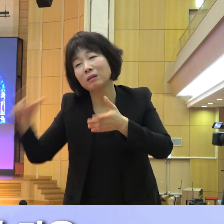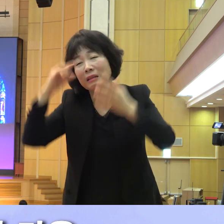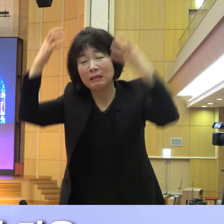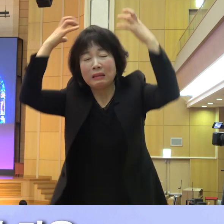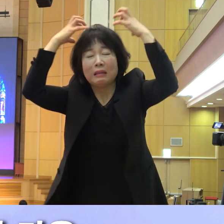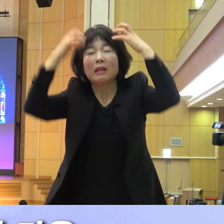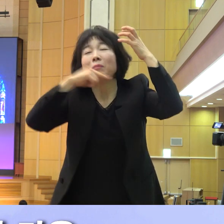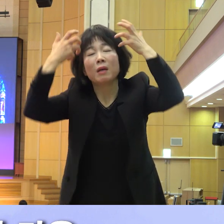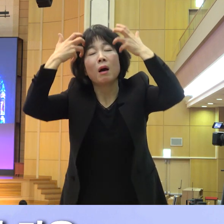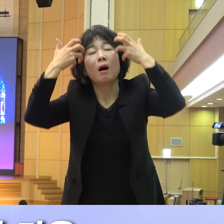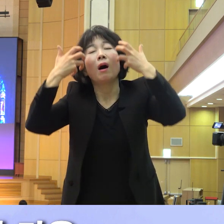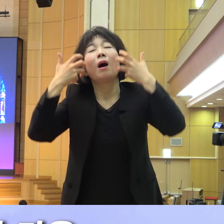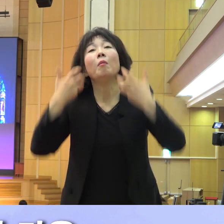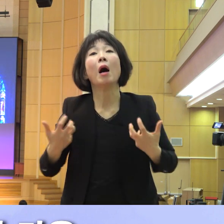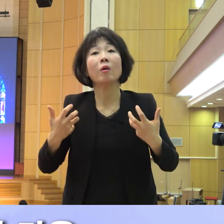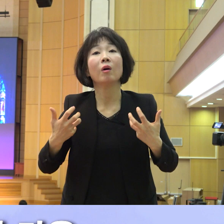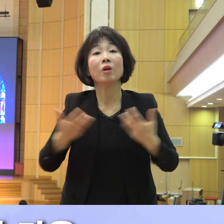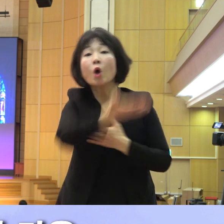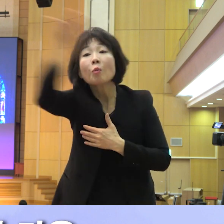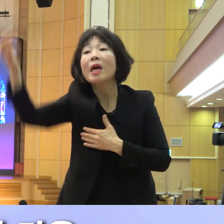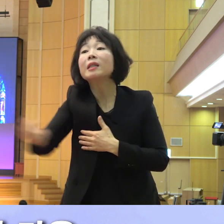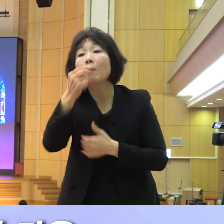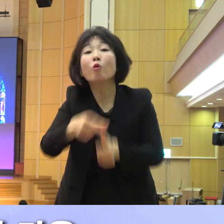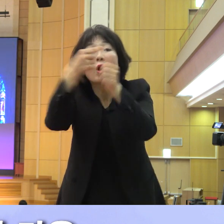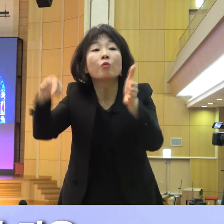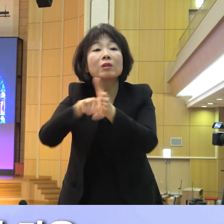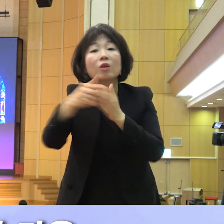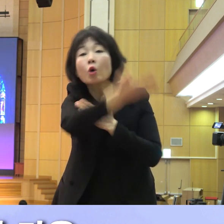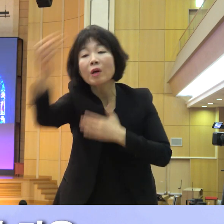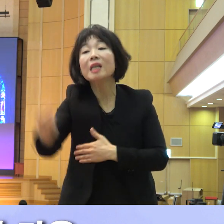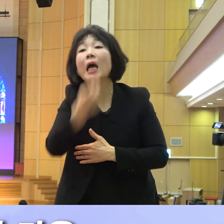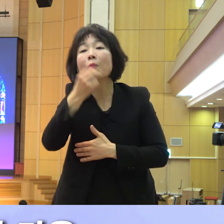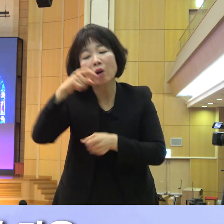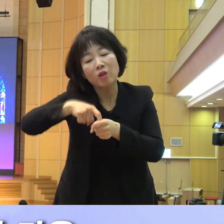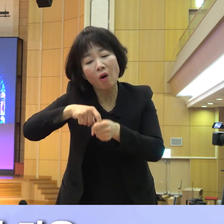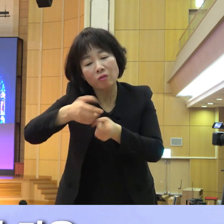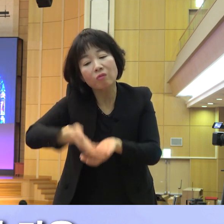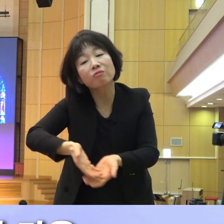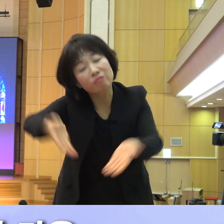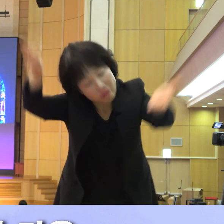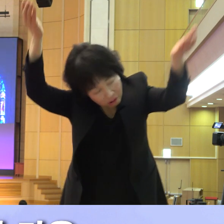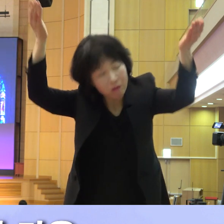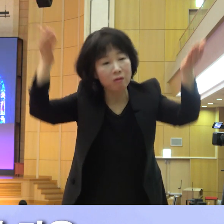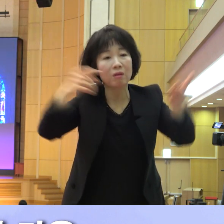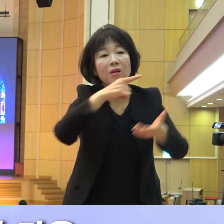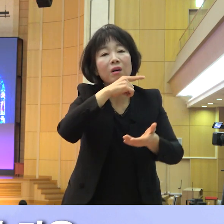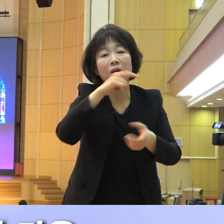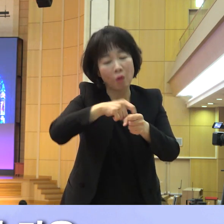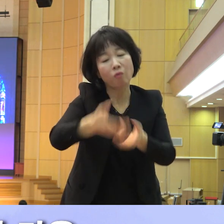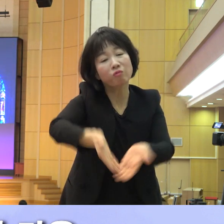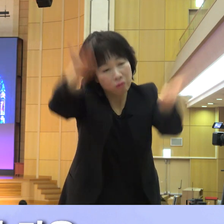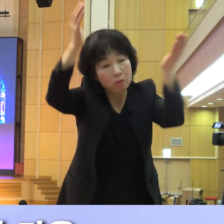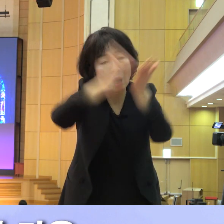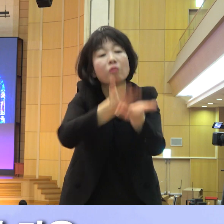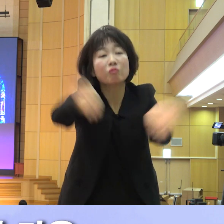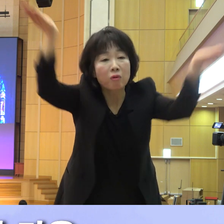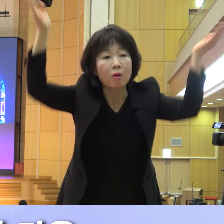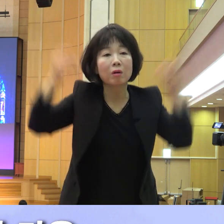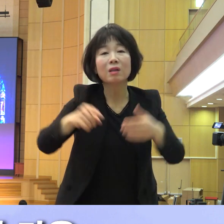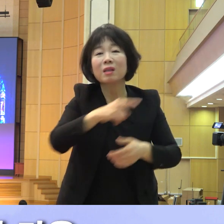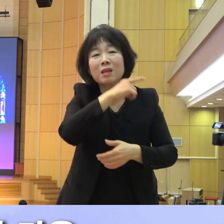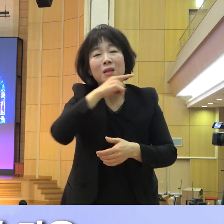생명의 떡이 되어 주셨잖아요. 영적으로 생명의 떡이 되어 주시고 피를 흘려서 생명의 음료가 되어